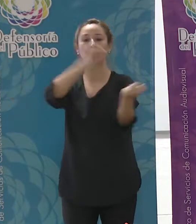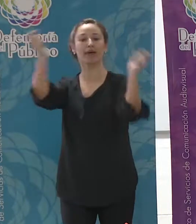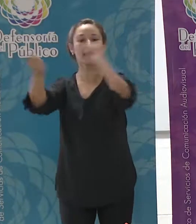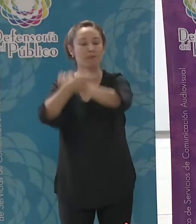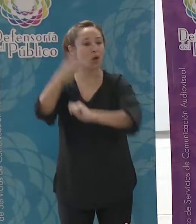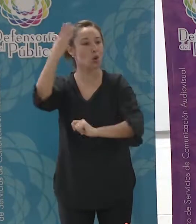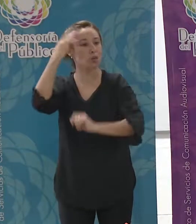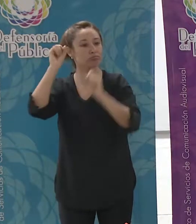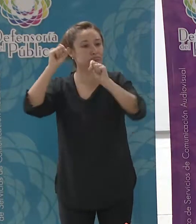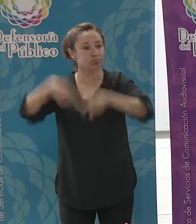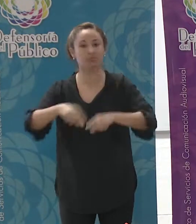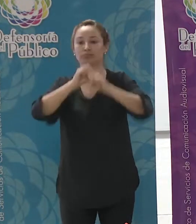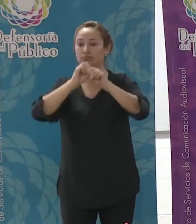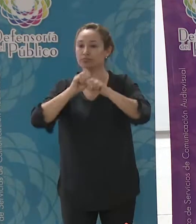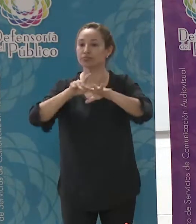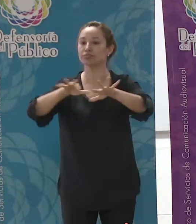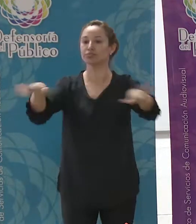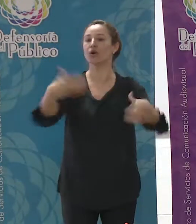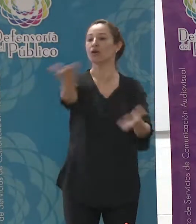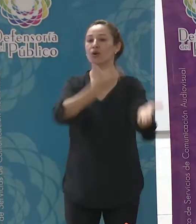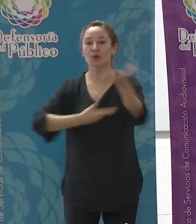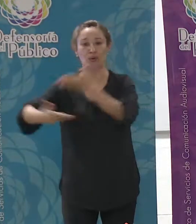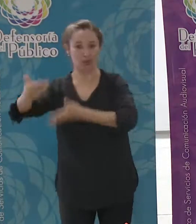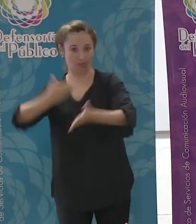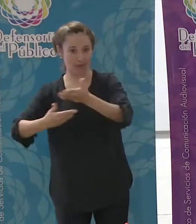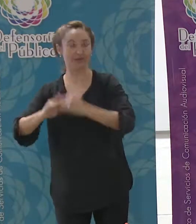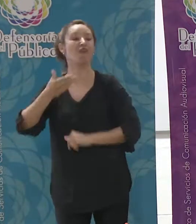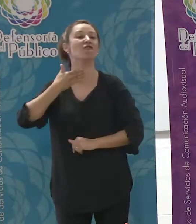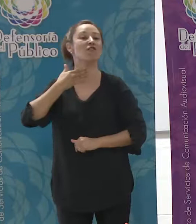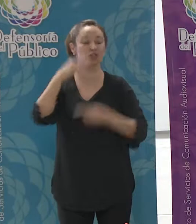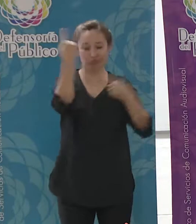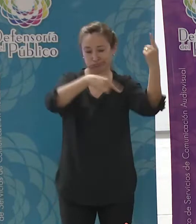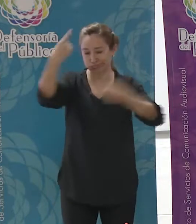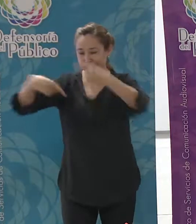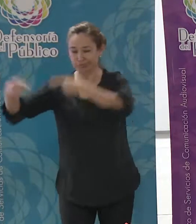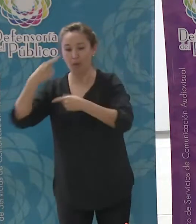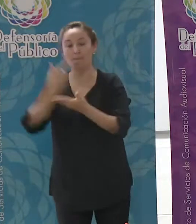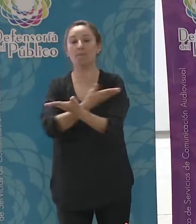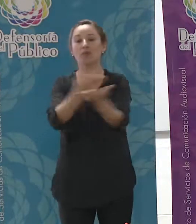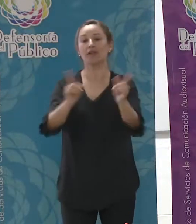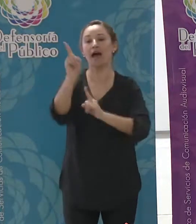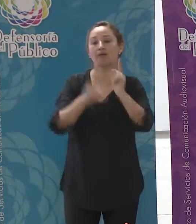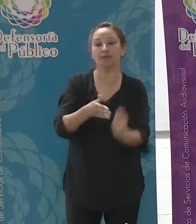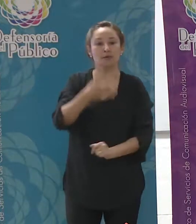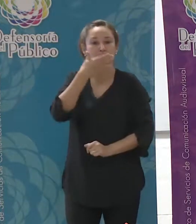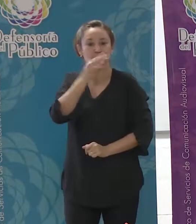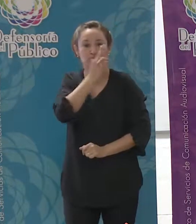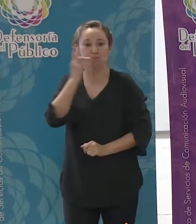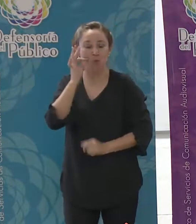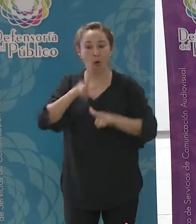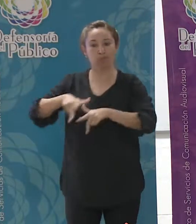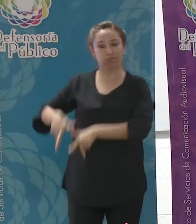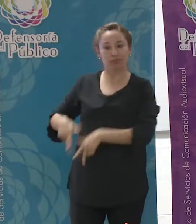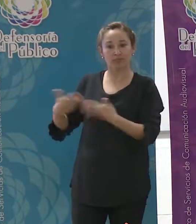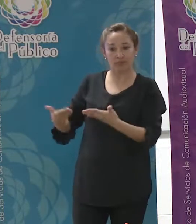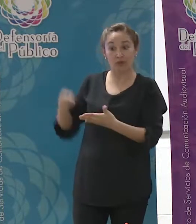ciudadanía, sentidos solidarios y habilita una diversidad de voces, muchas veces ausente de los medios hegemónicos